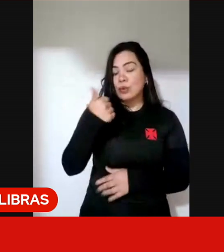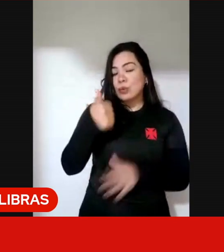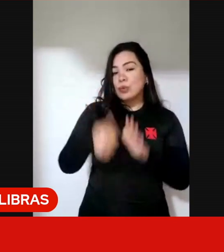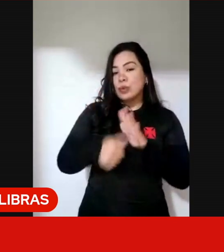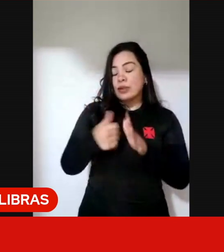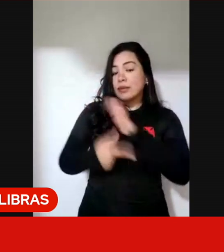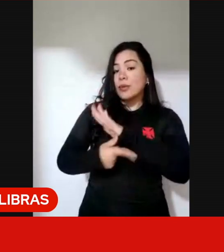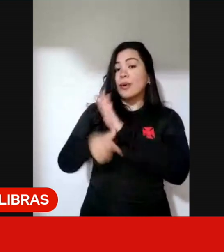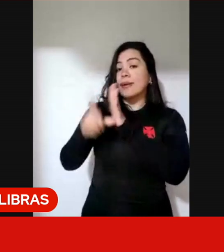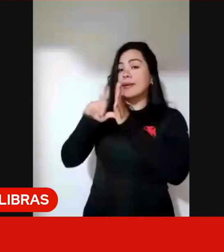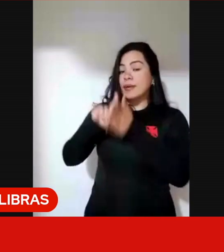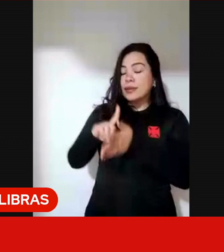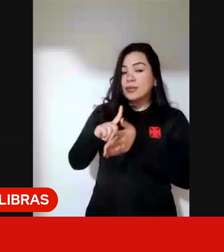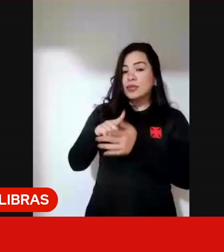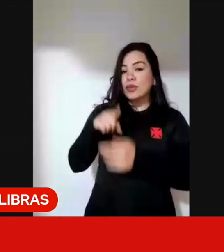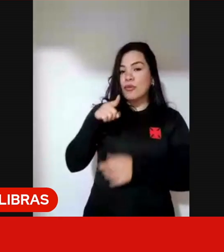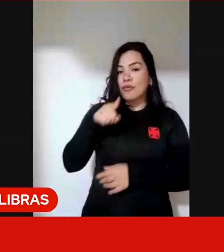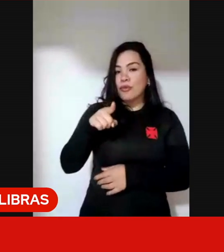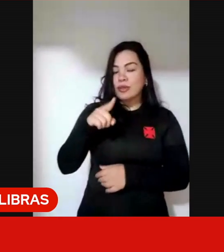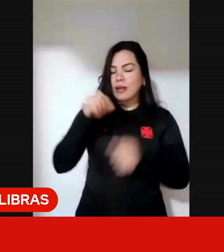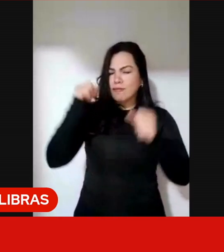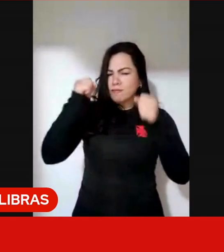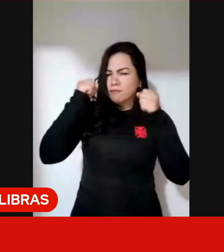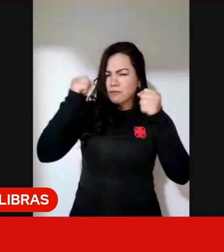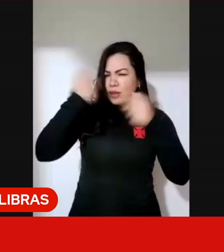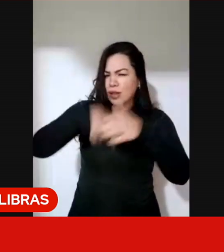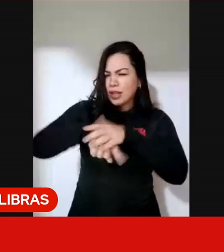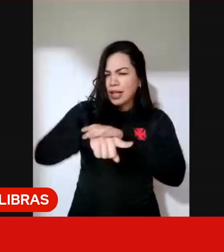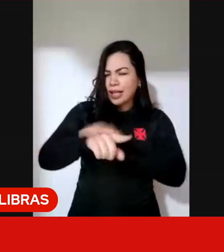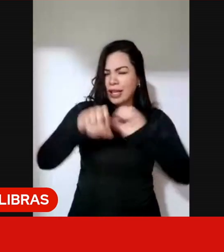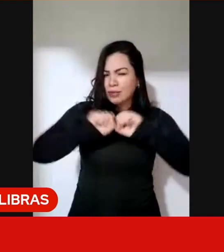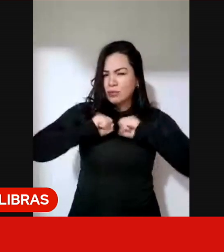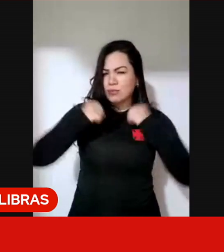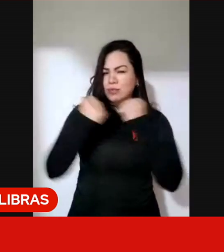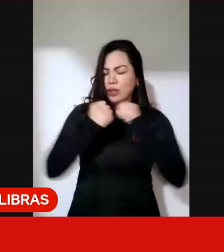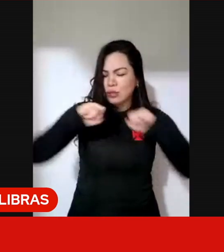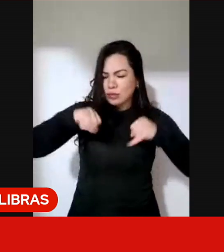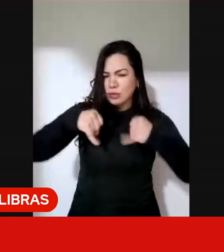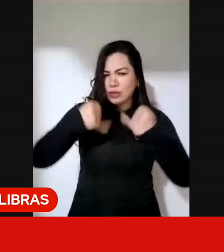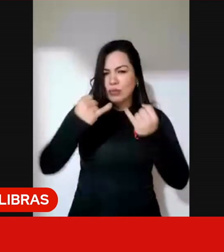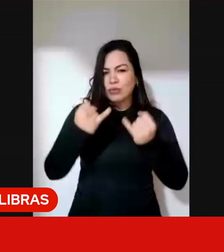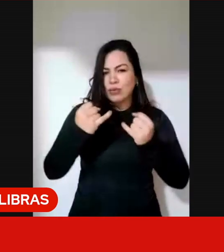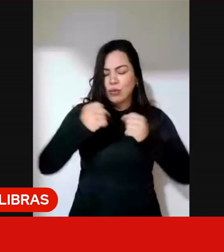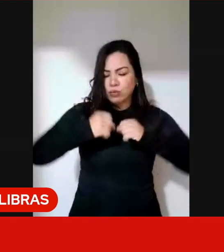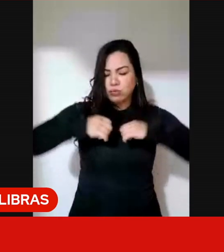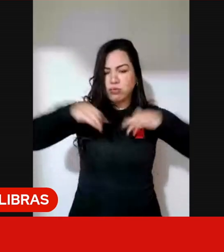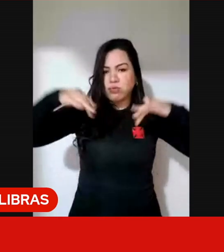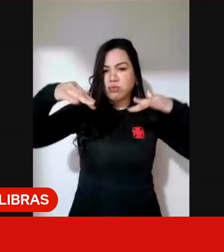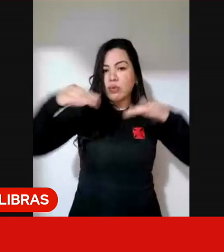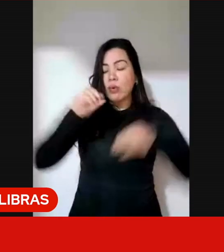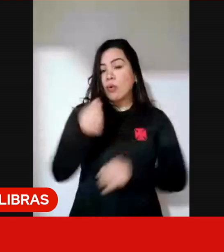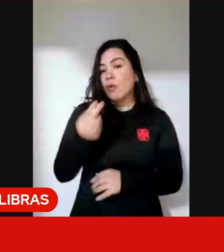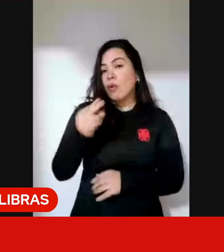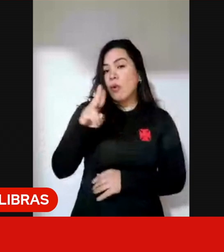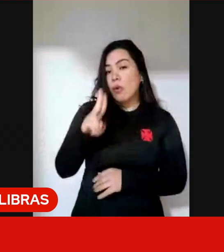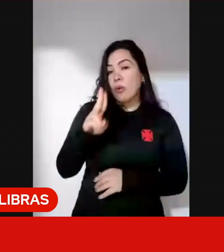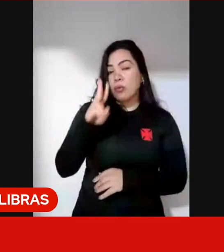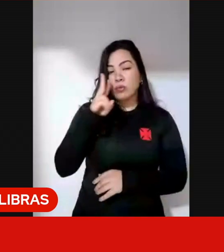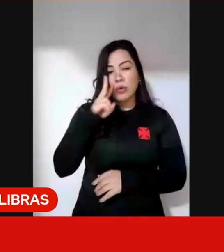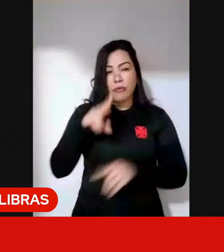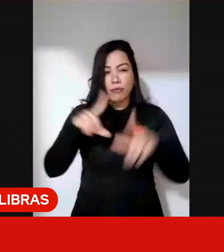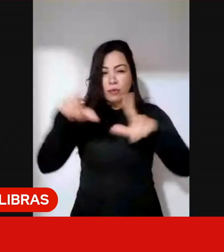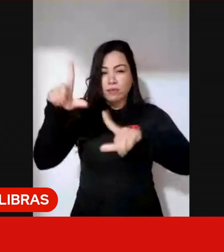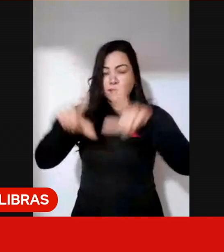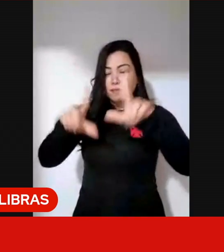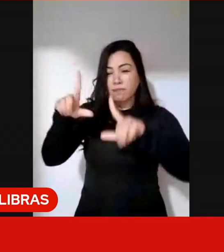disso, você era uma vascaína que frequentava estádio, ou então você era mais de assistir só pela